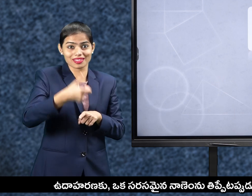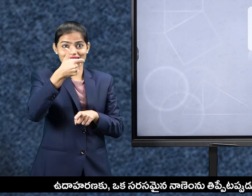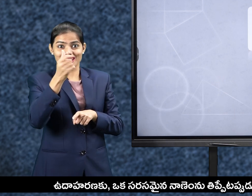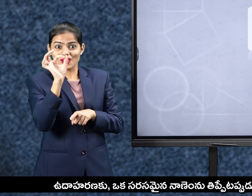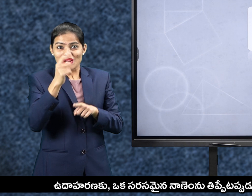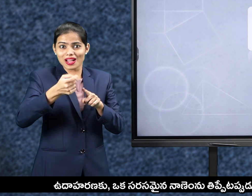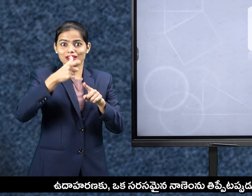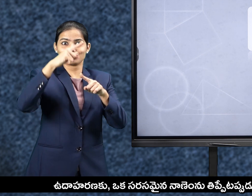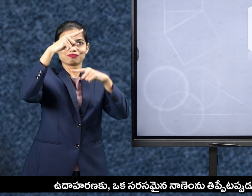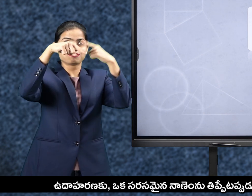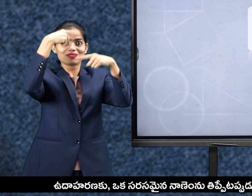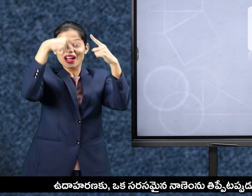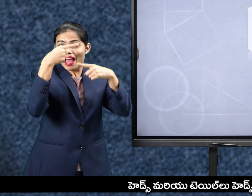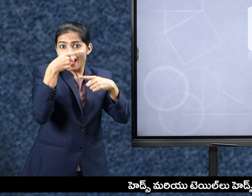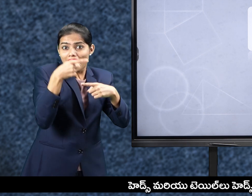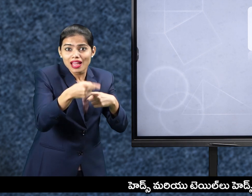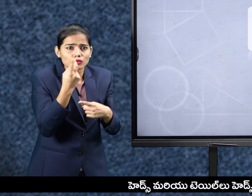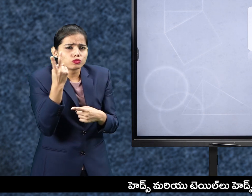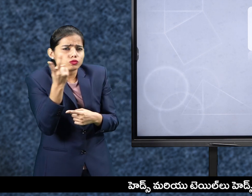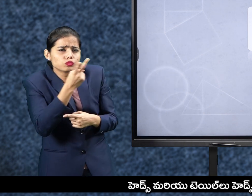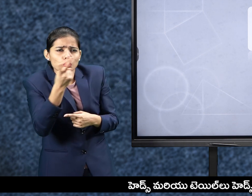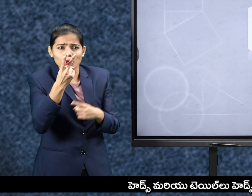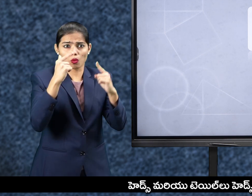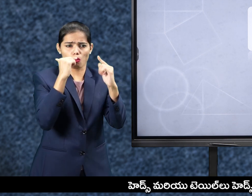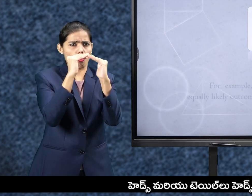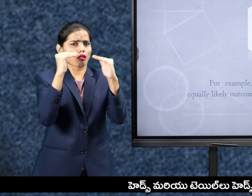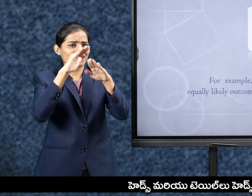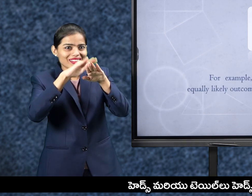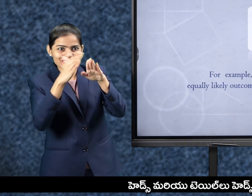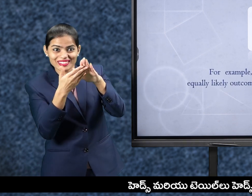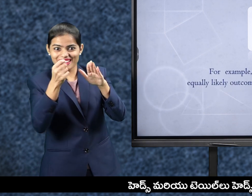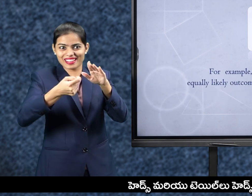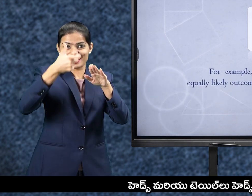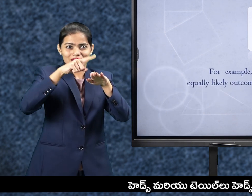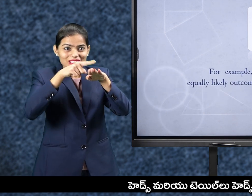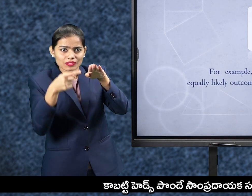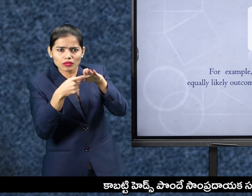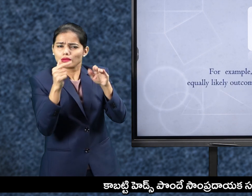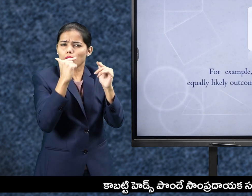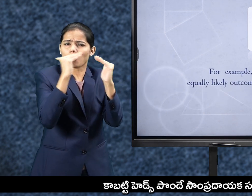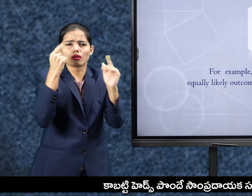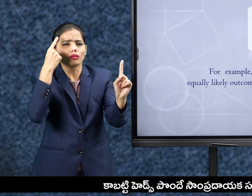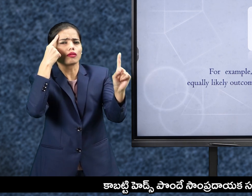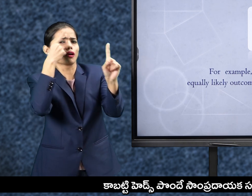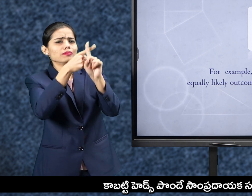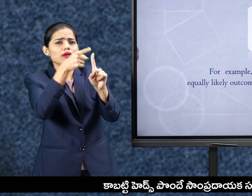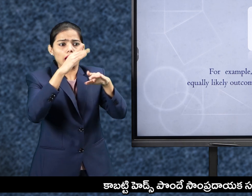సమాన సంభావ్యత ఫలితాలు ఉన్నాయి: హెడ్ ఆర్ టైల్. హెడ్ పొందే సంభావ్యత 2లో 1, కాబట్టి తలలు పొందే